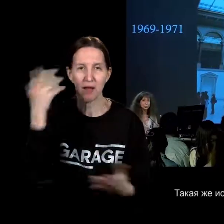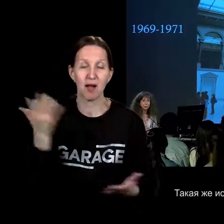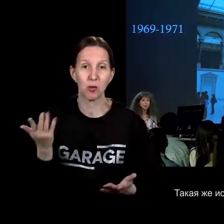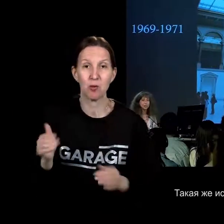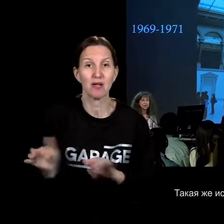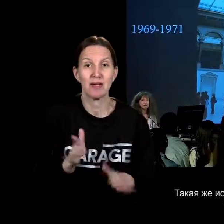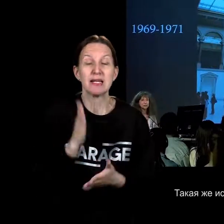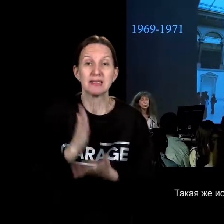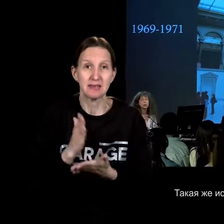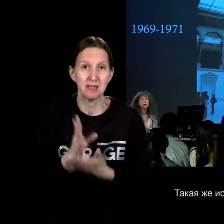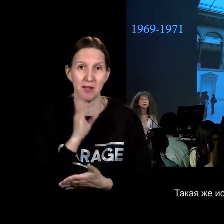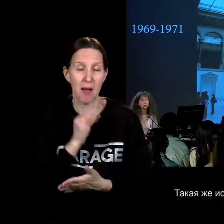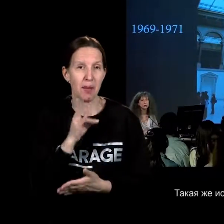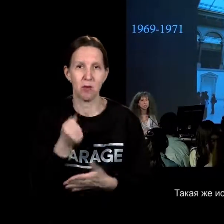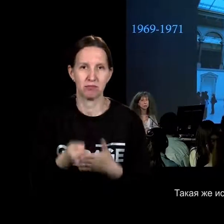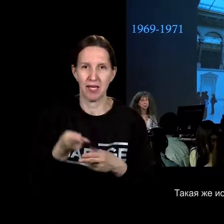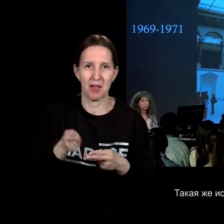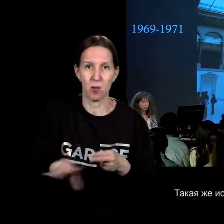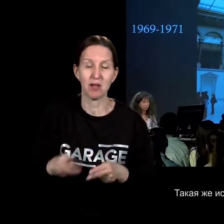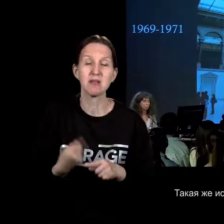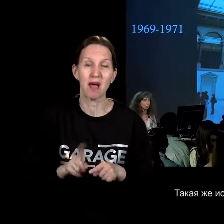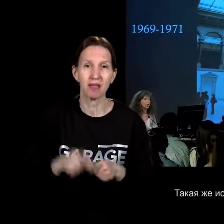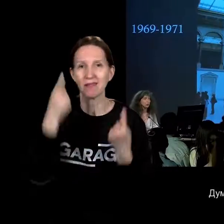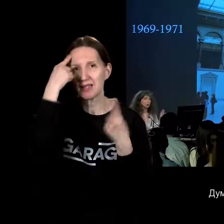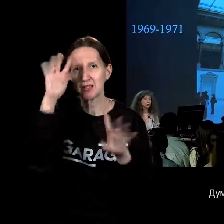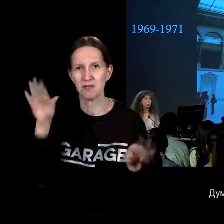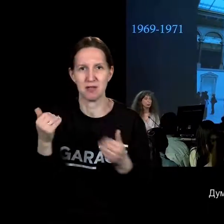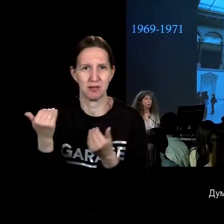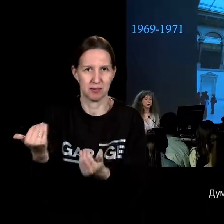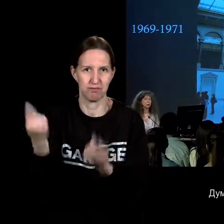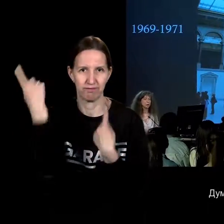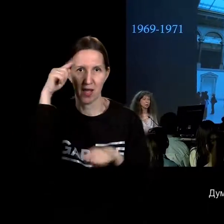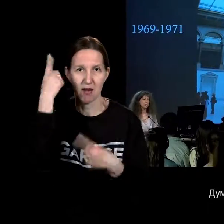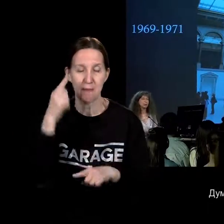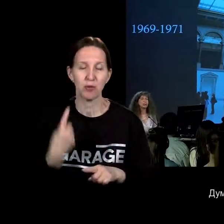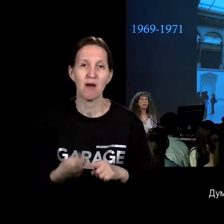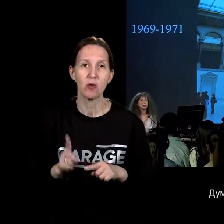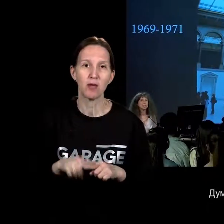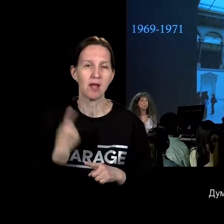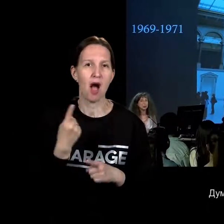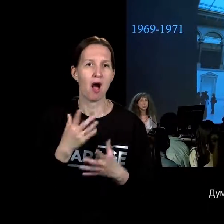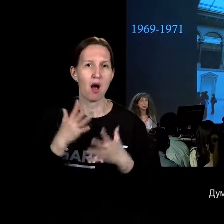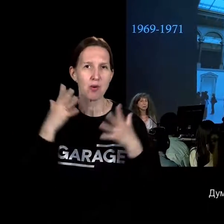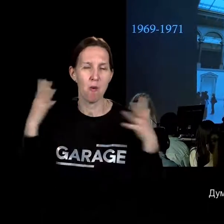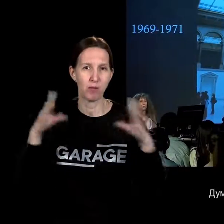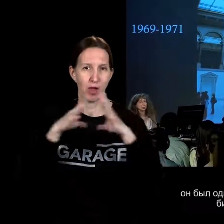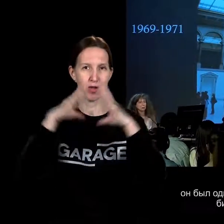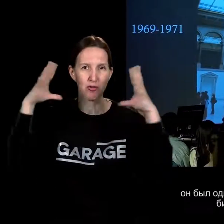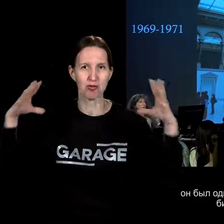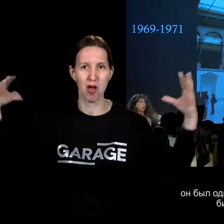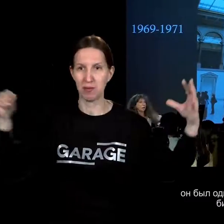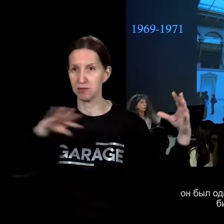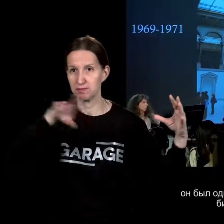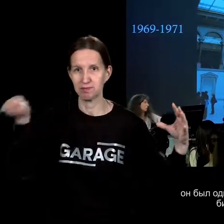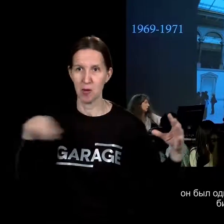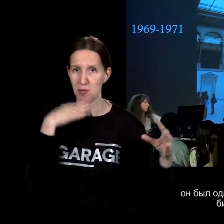действуют, но не до конца, это история всех, собственно говоря, его работ. Но я думаю, что вот этот прекрасный, огромный дирижабль многие из вас видели, потому что